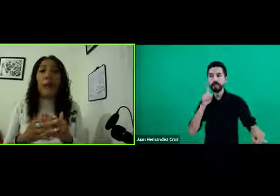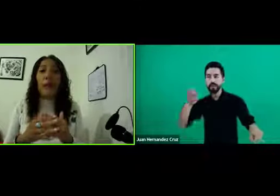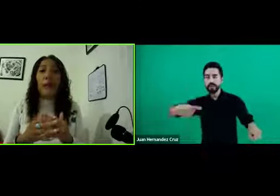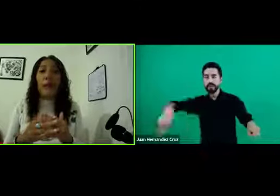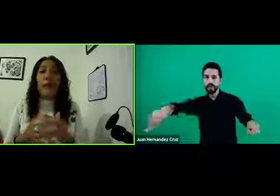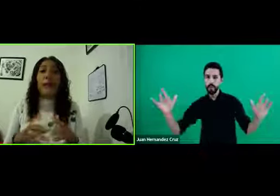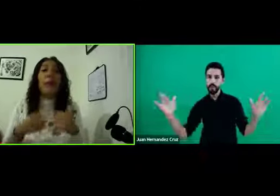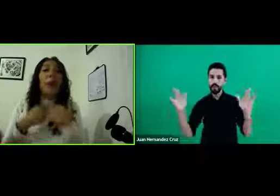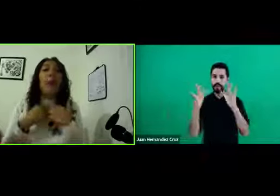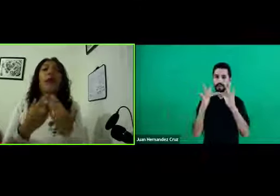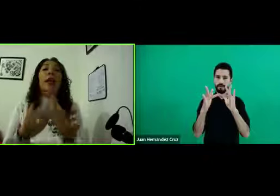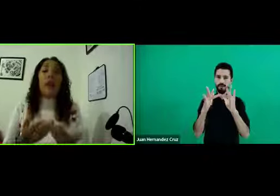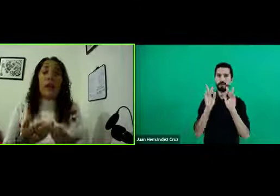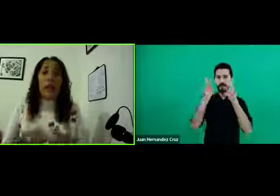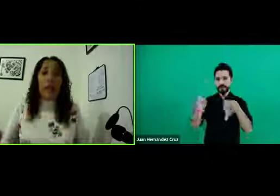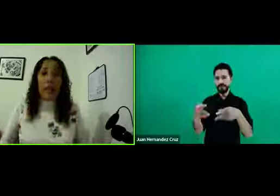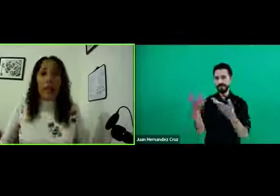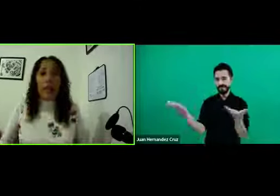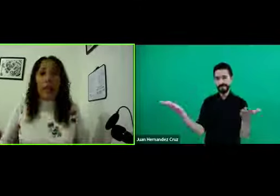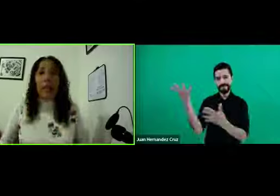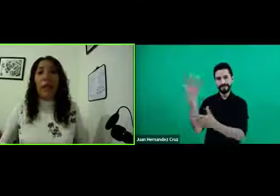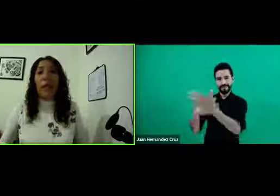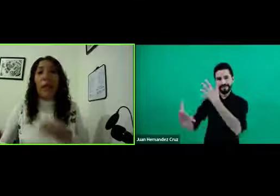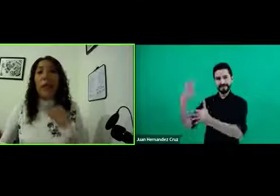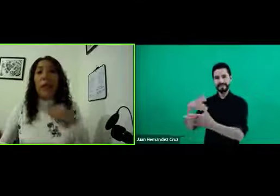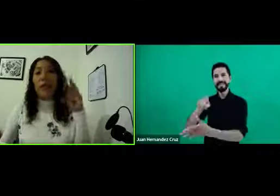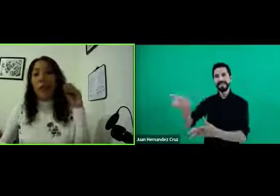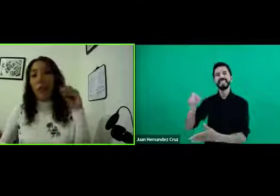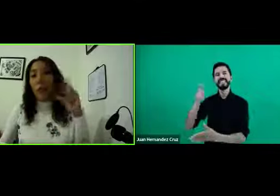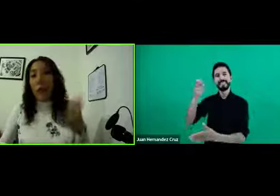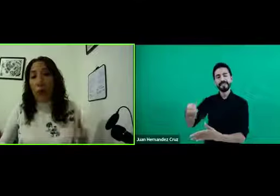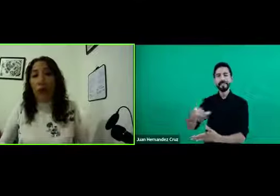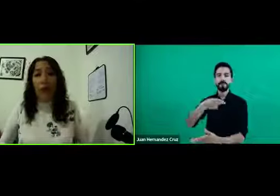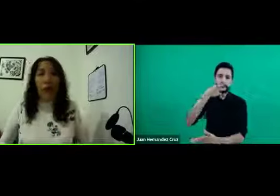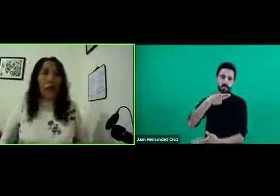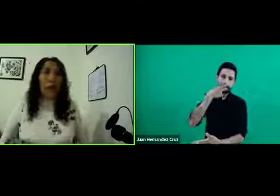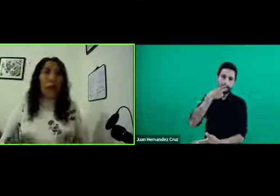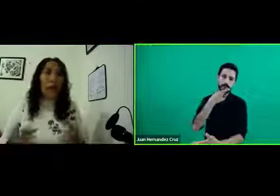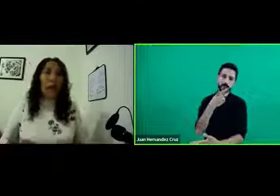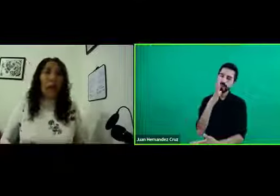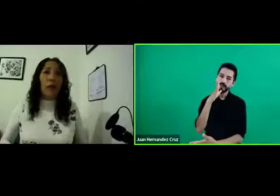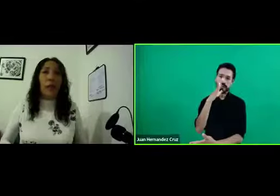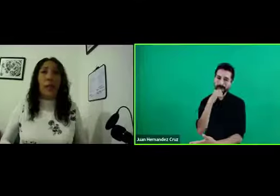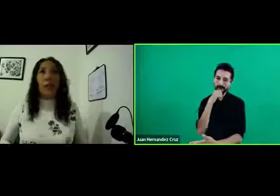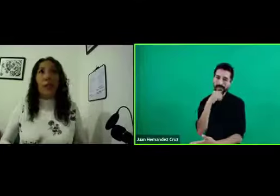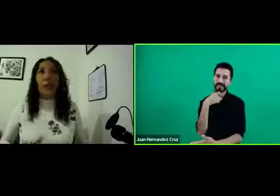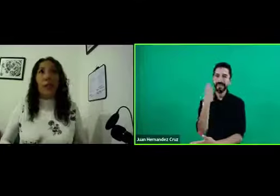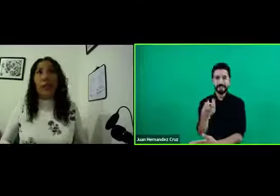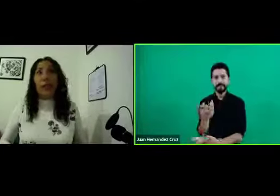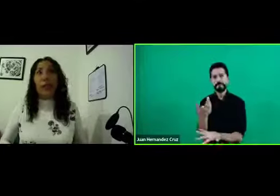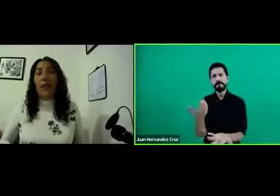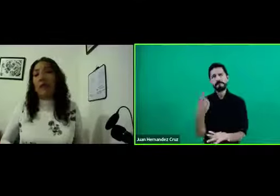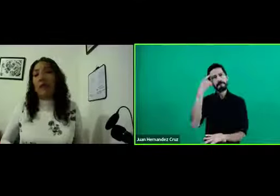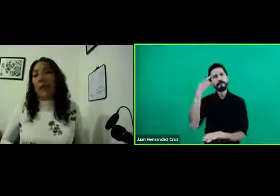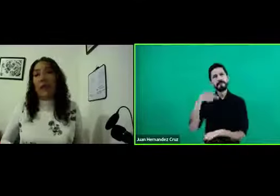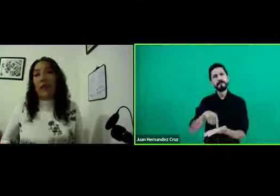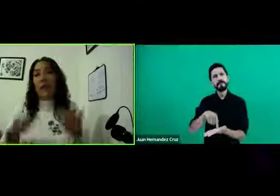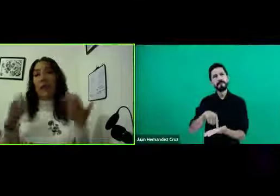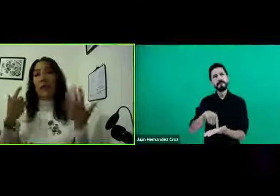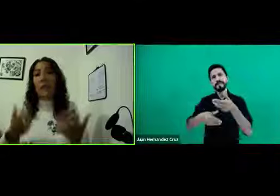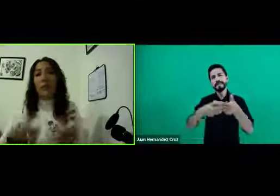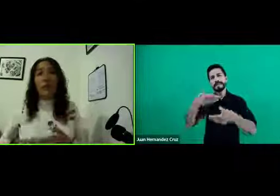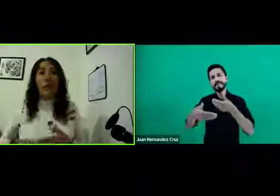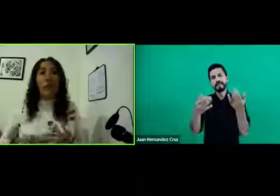utilizan el lenguaje de señas porque no tienen la capacidad de comunicarse de forma oral. No creo que en algún momento dado también